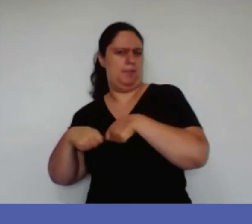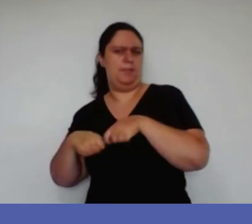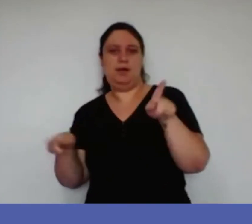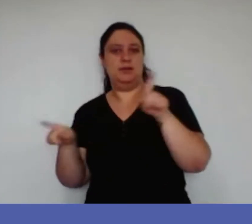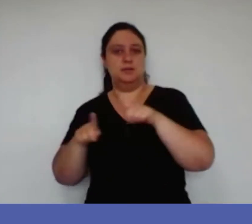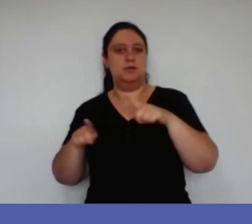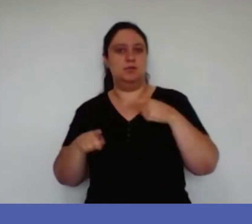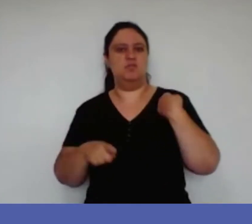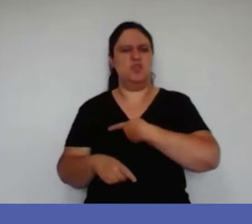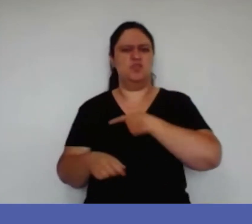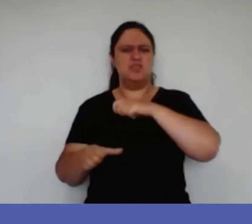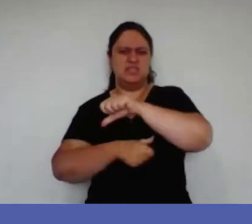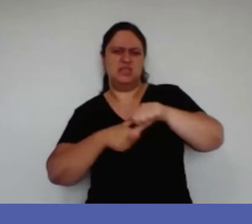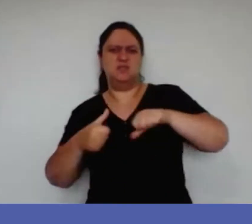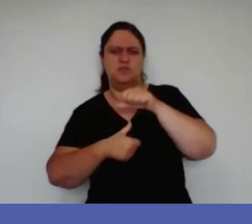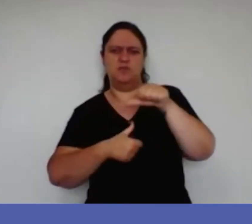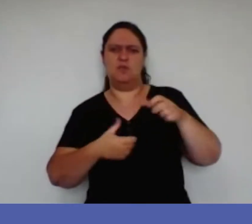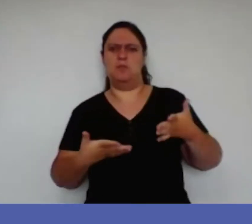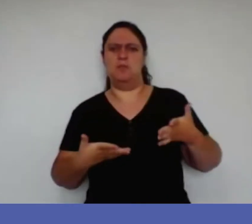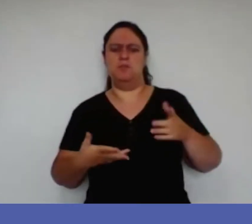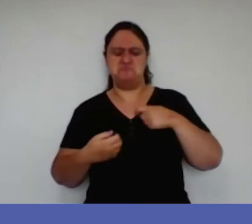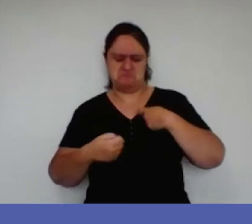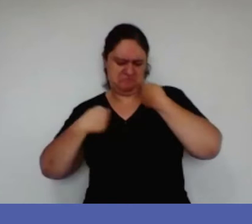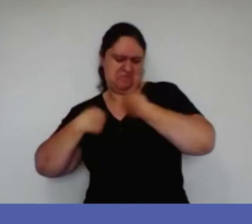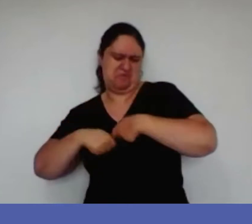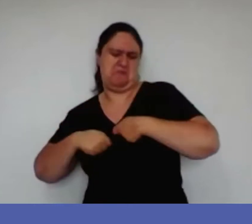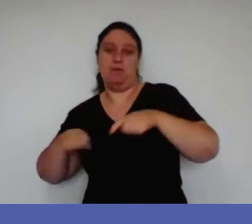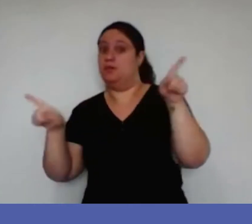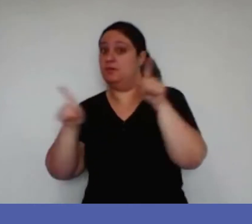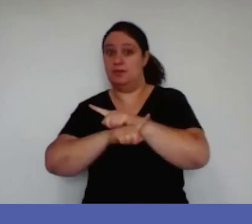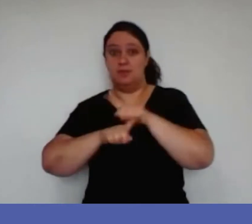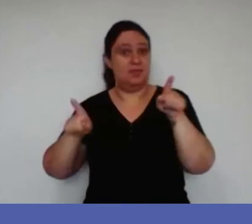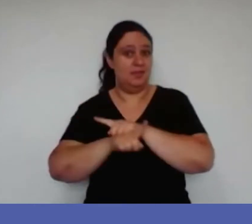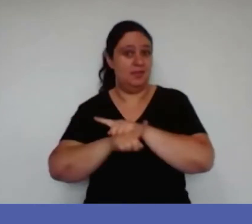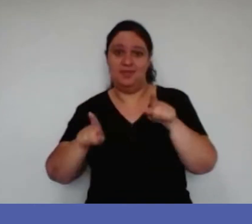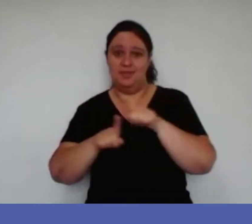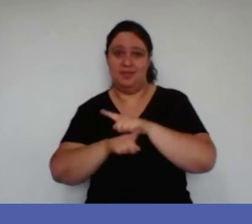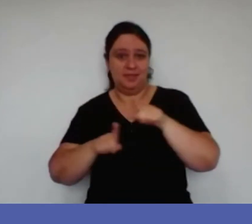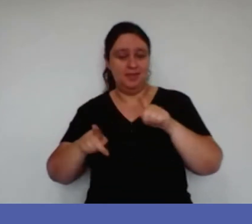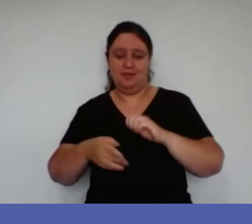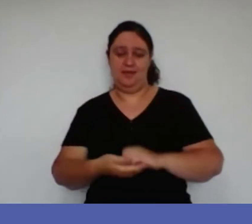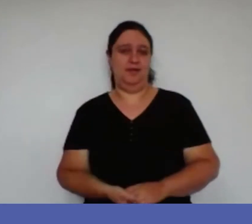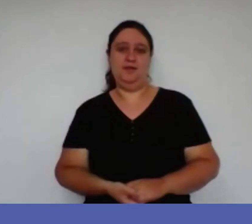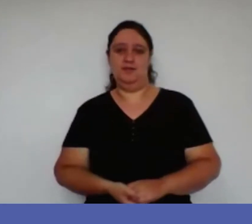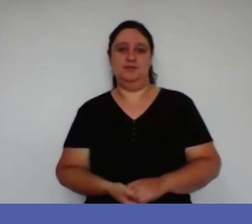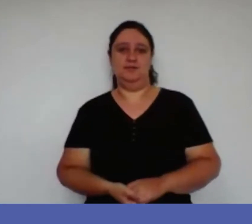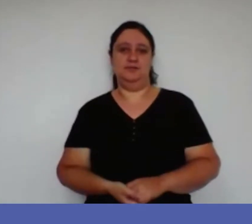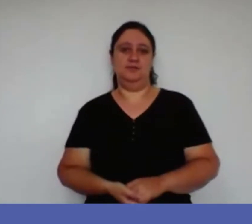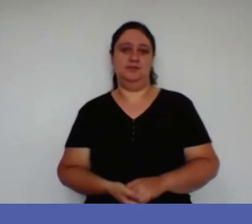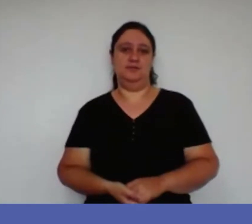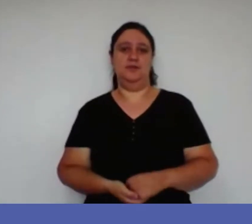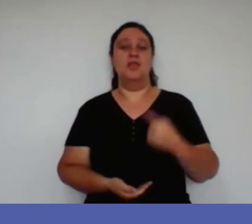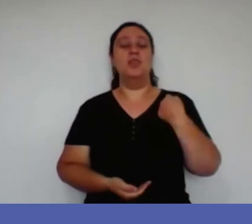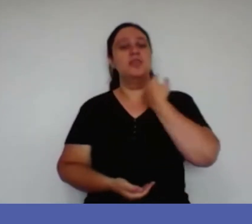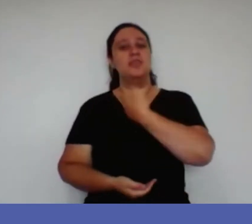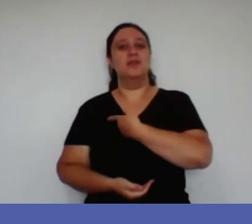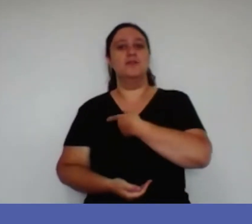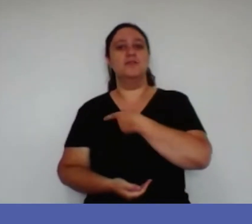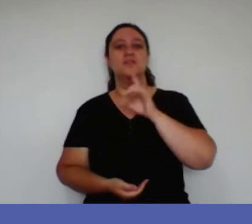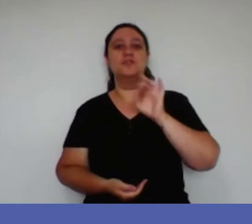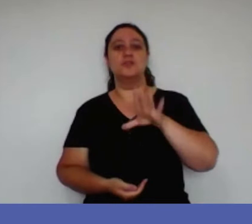heróis, somos capazes, homens habilidosos. Não, não. Nós apenas nos tornamos